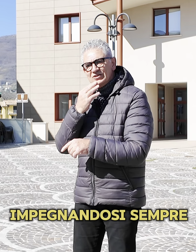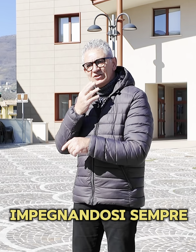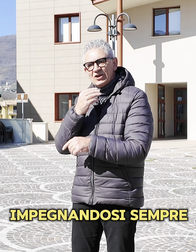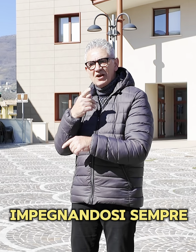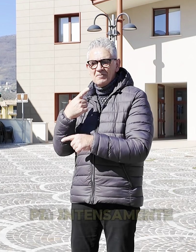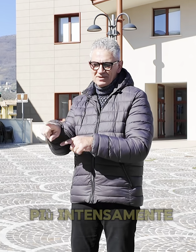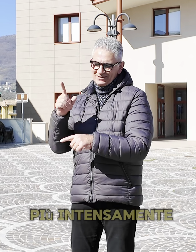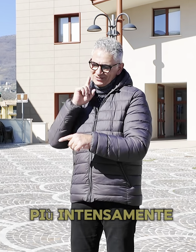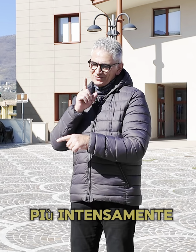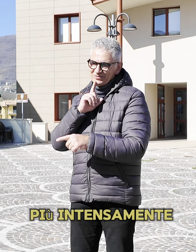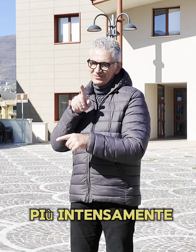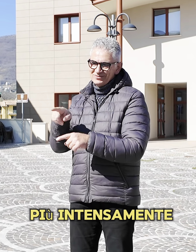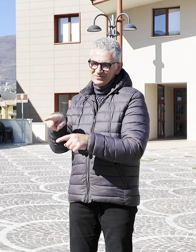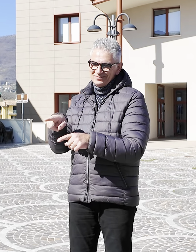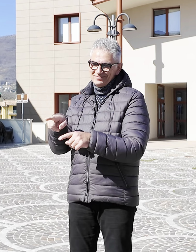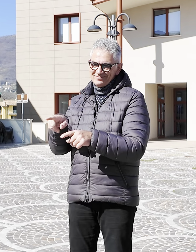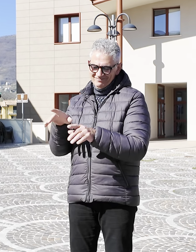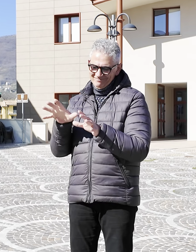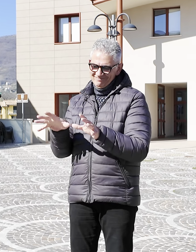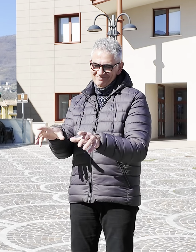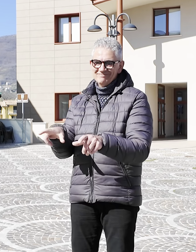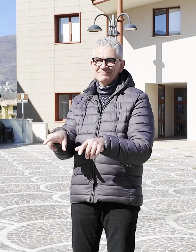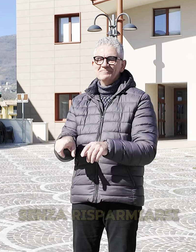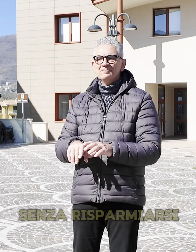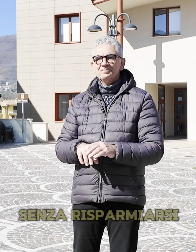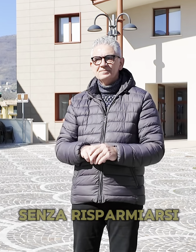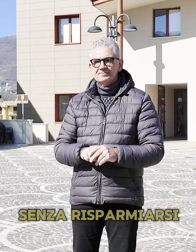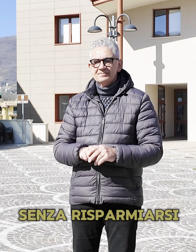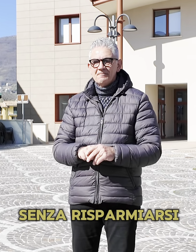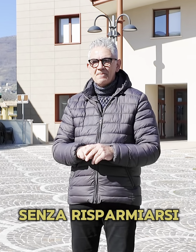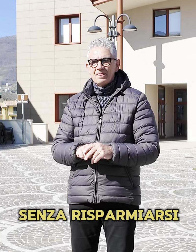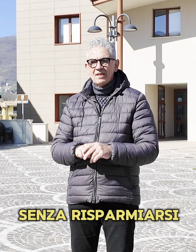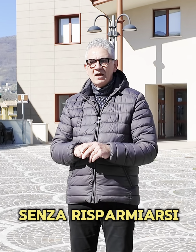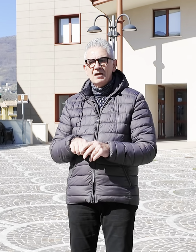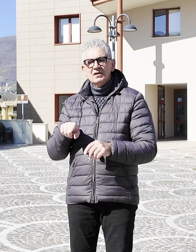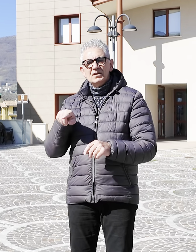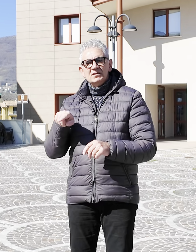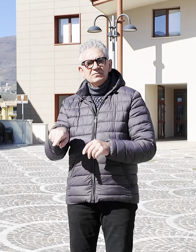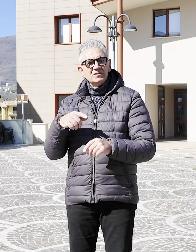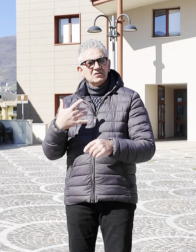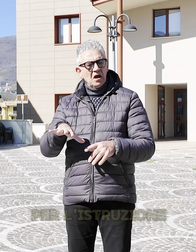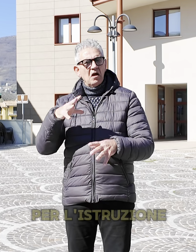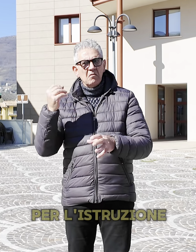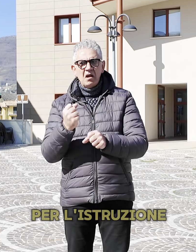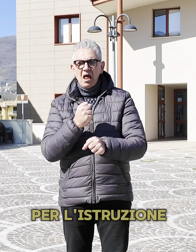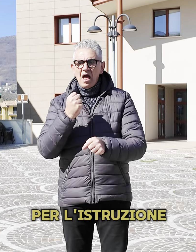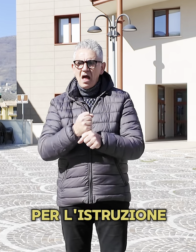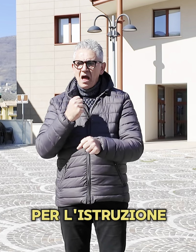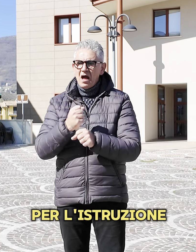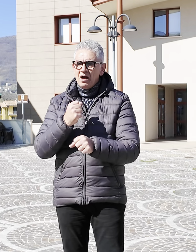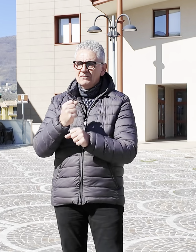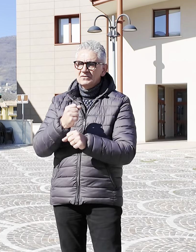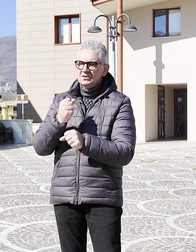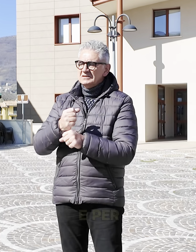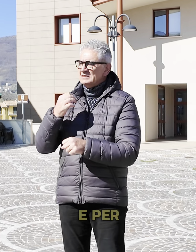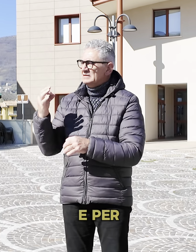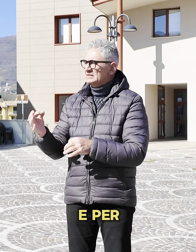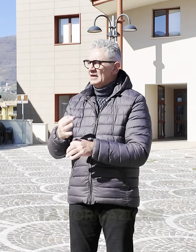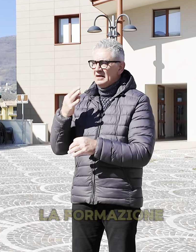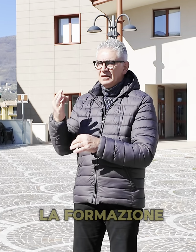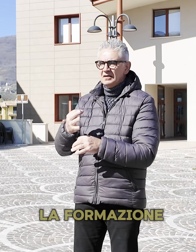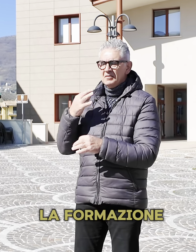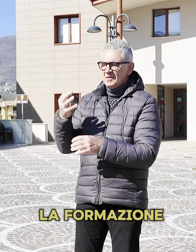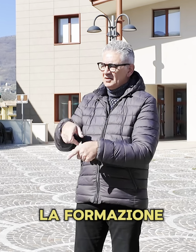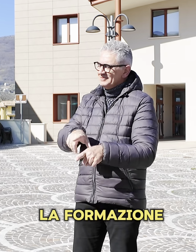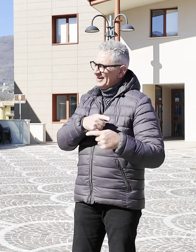impegnandosi sempre più intensamente, senza risparmiarsi, per l'istruzione e per